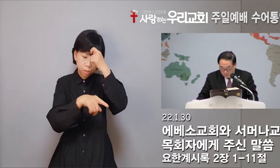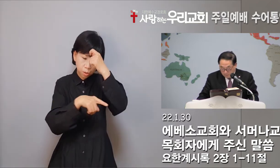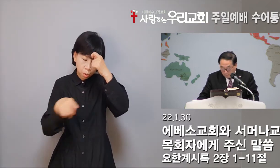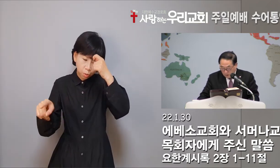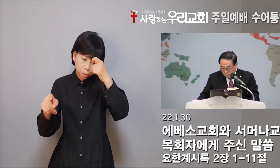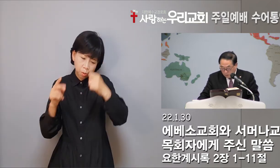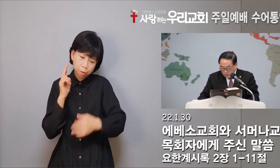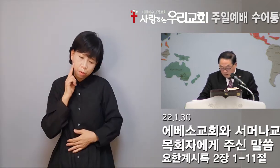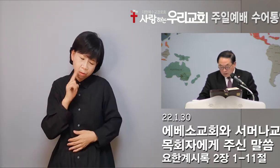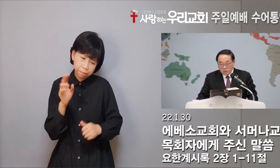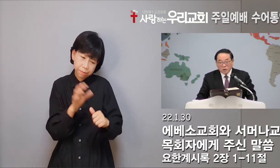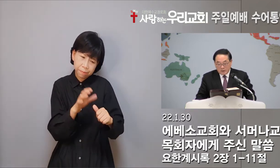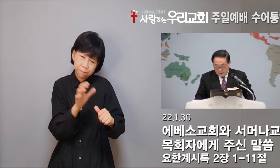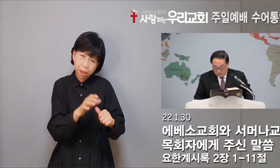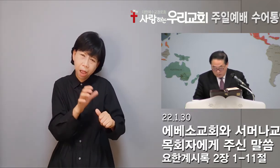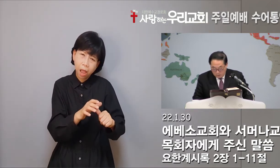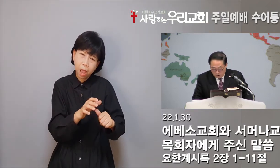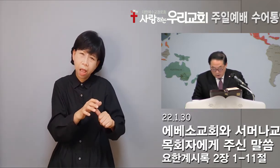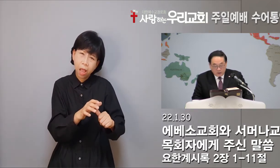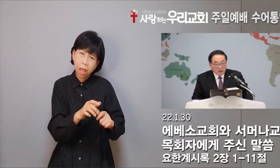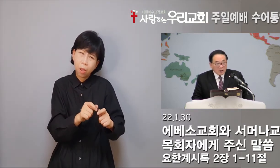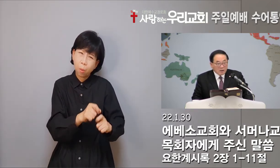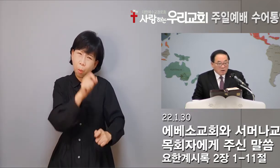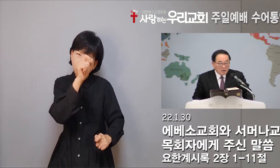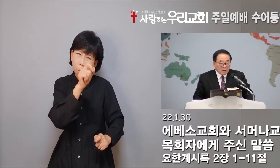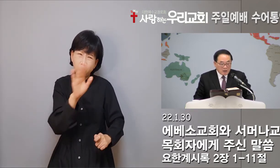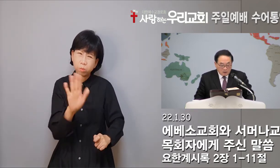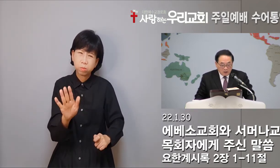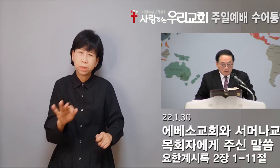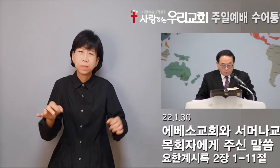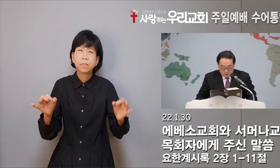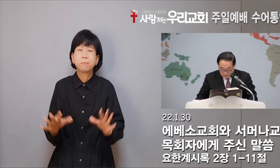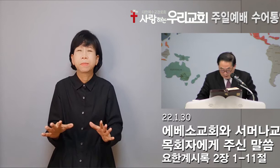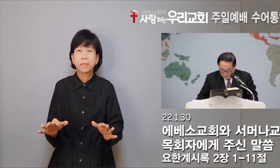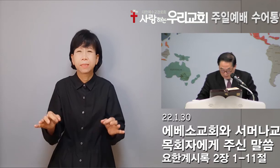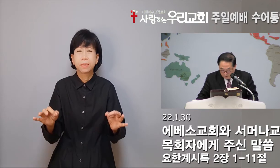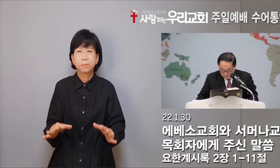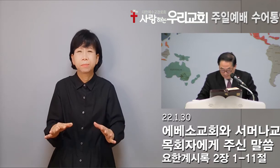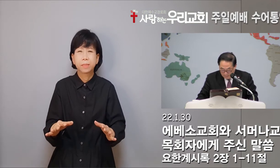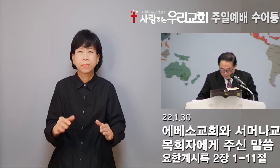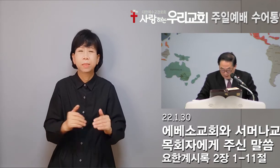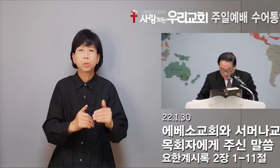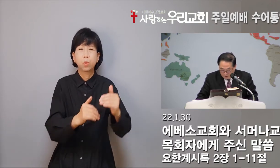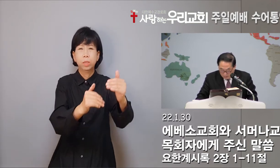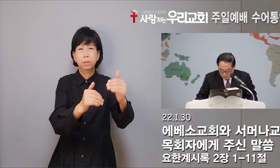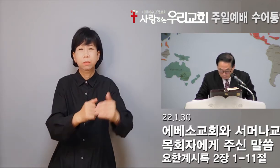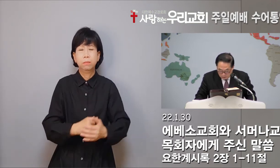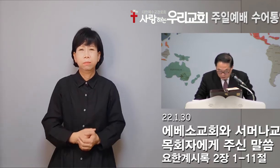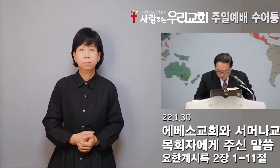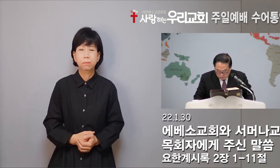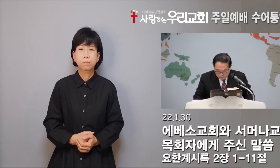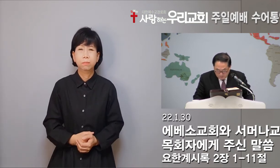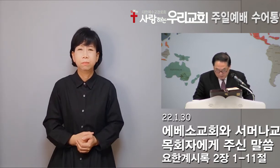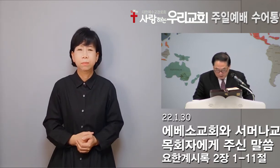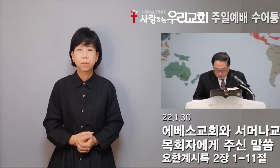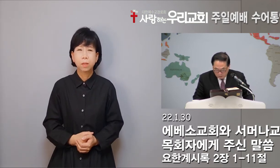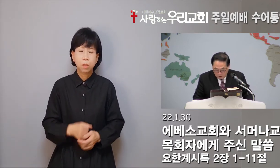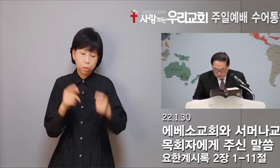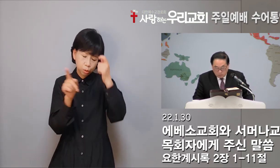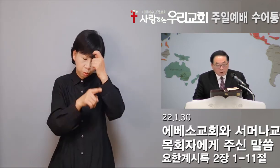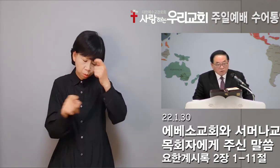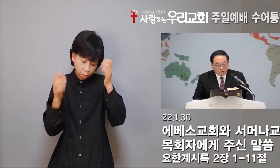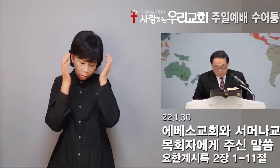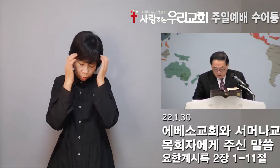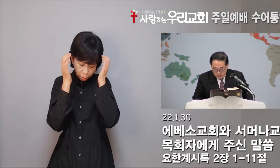당하는 핍박과 고난은 연속이지 않고 지나가는 한 가정에 불과하다는 것입니다. 그러므로 우리 성도들은 핍박과